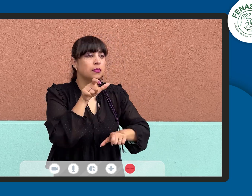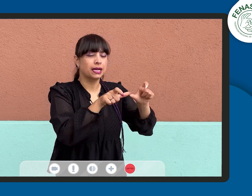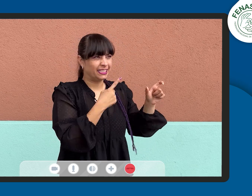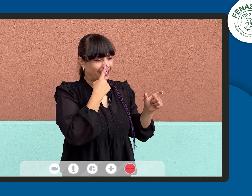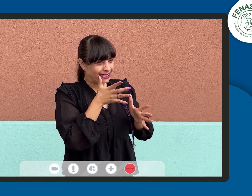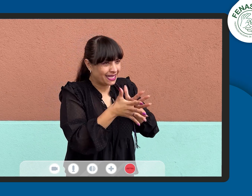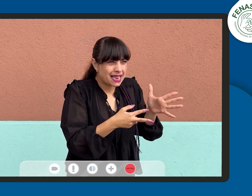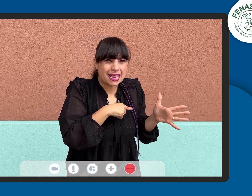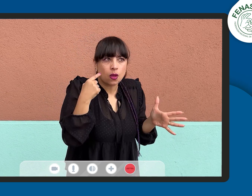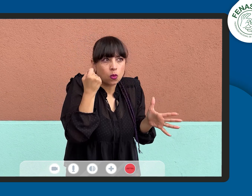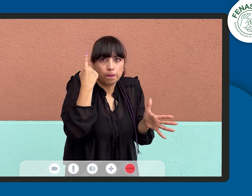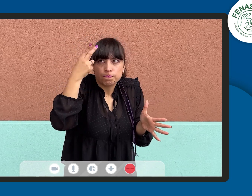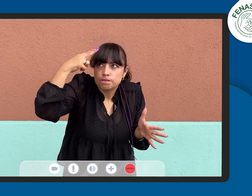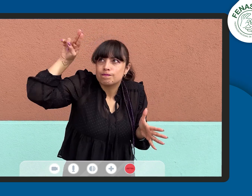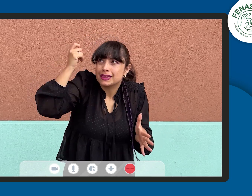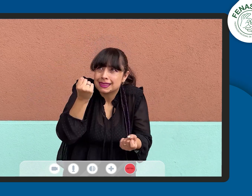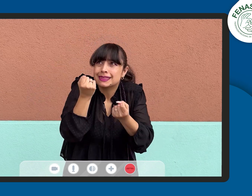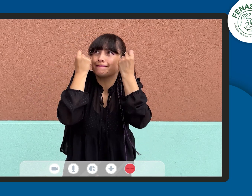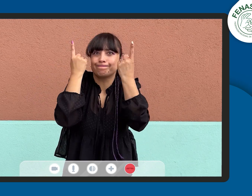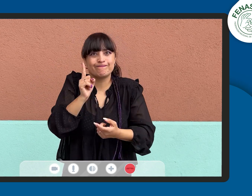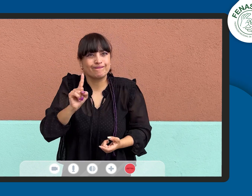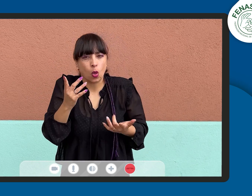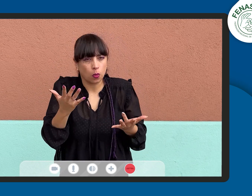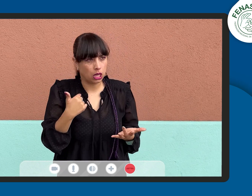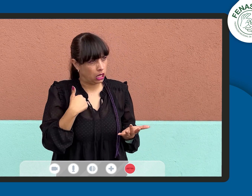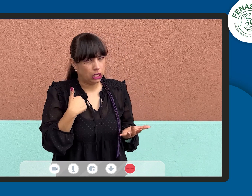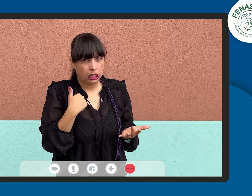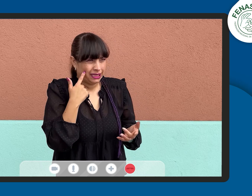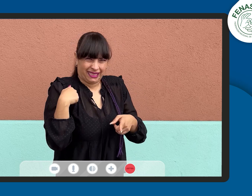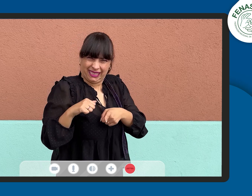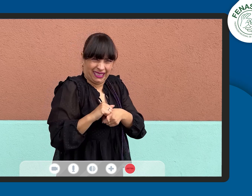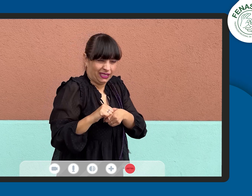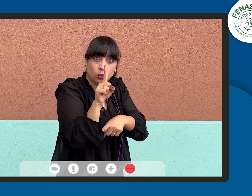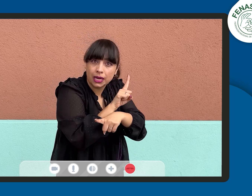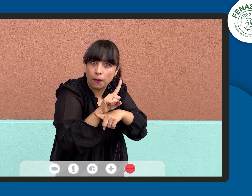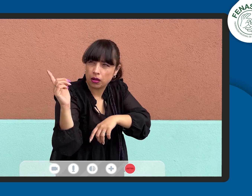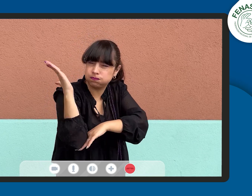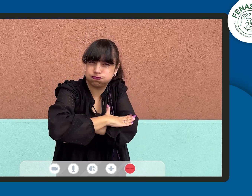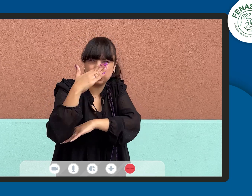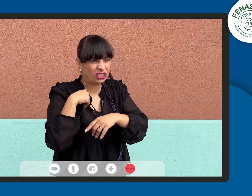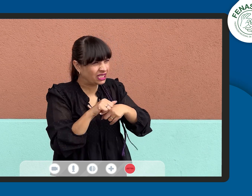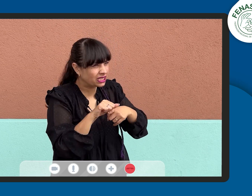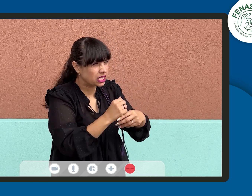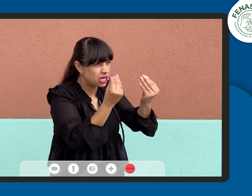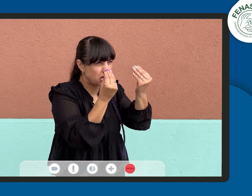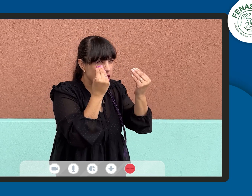frustración porque no podían, y otros más estaban muy interesados pero no lograban comprender. Fue toda una semana practicando